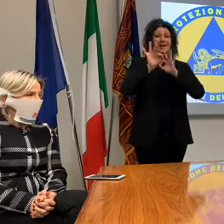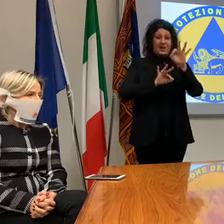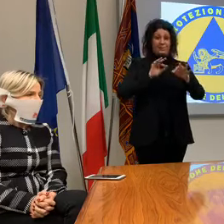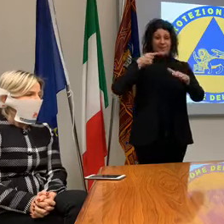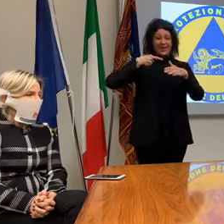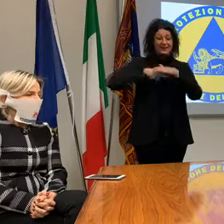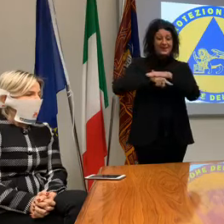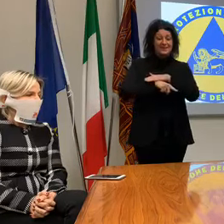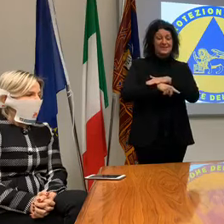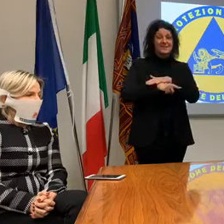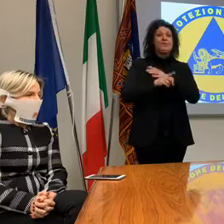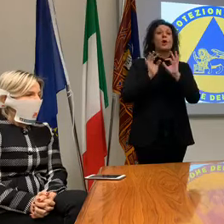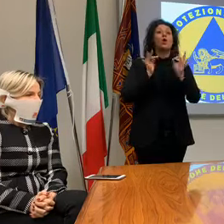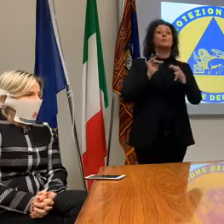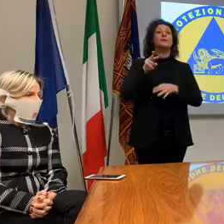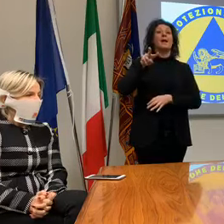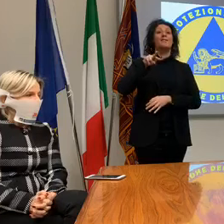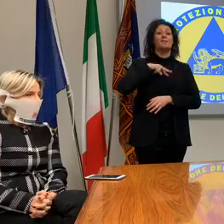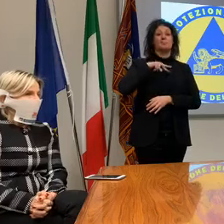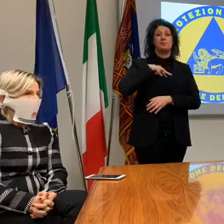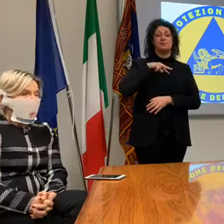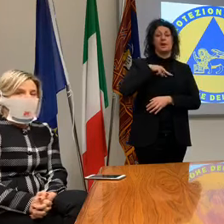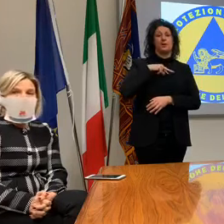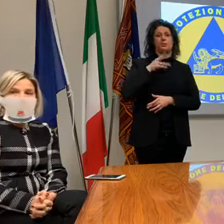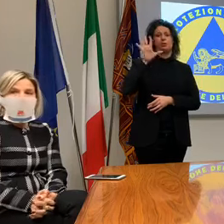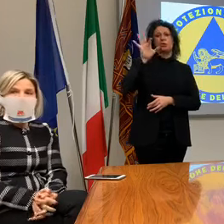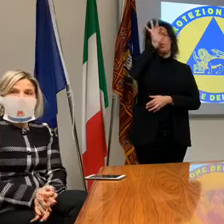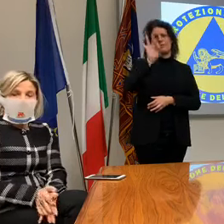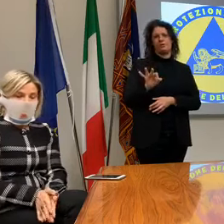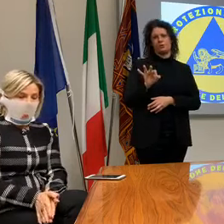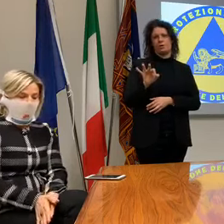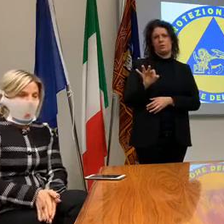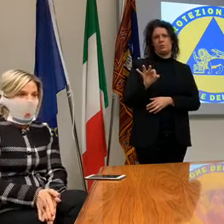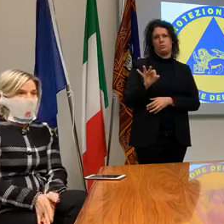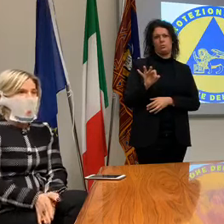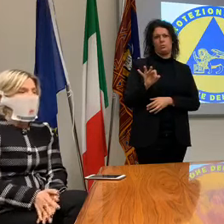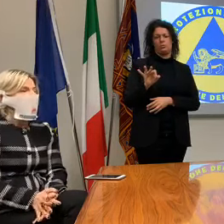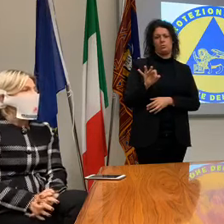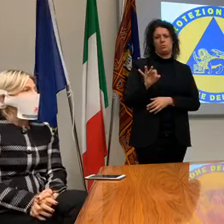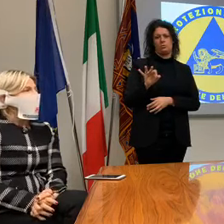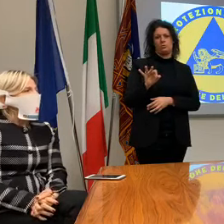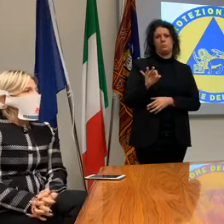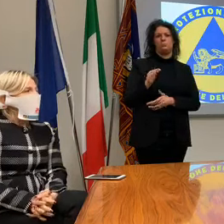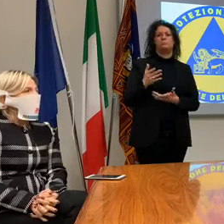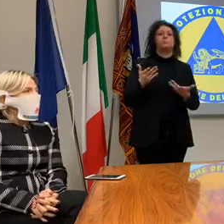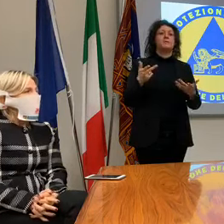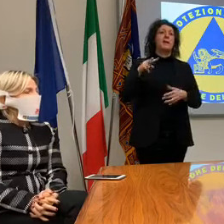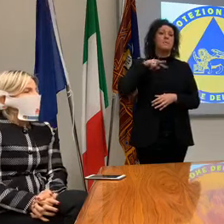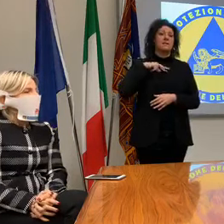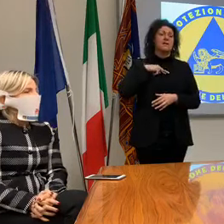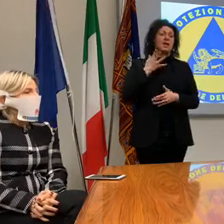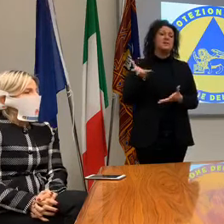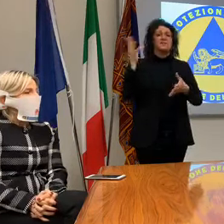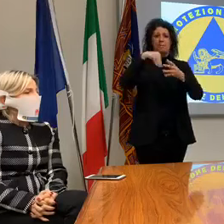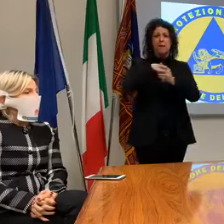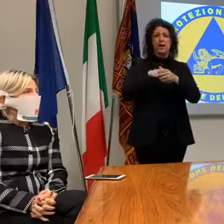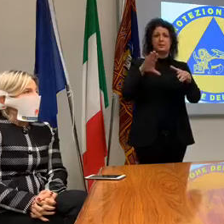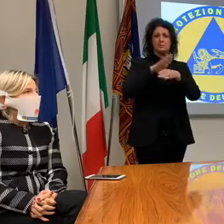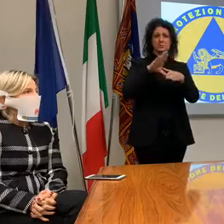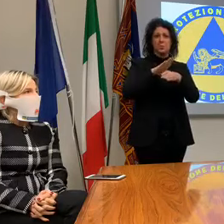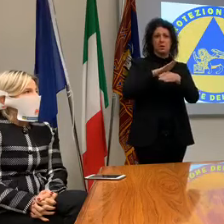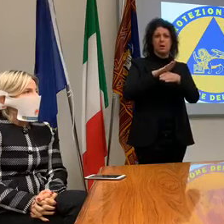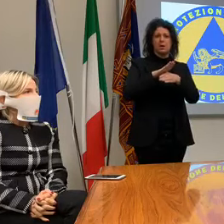totale. Sono 44 posti su 825 posti che noi abbiamo allestito. Privati fanno parte della squadra e